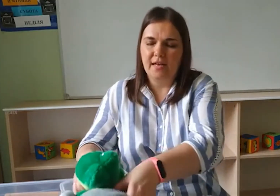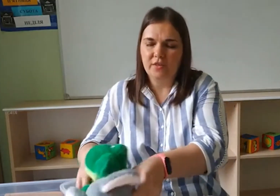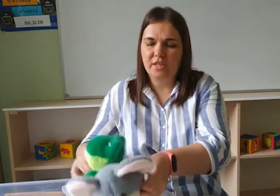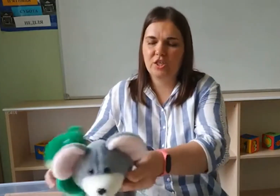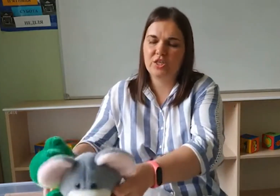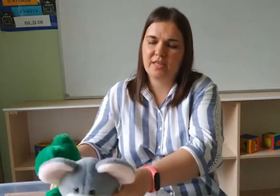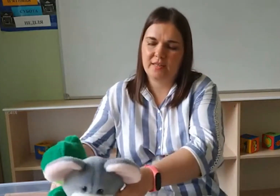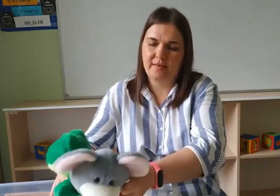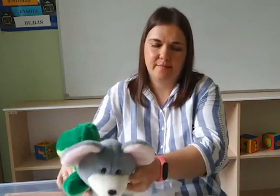їх жити